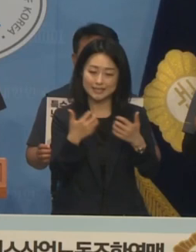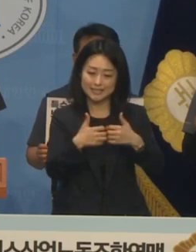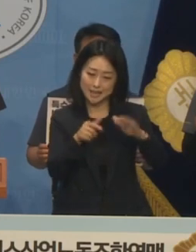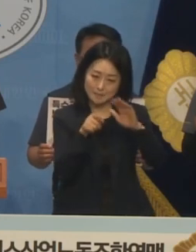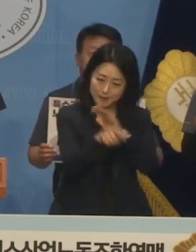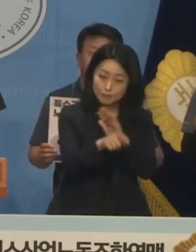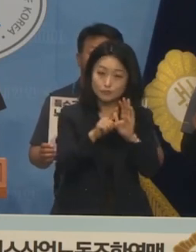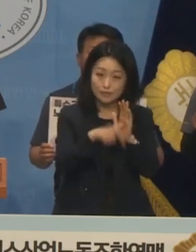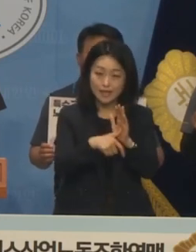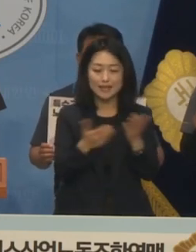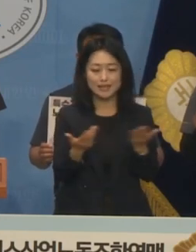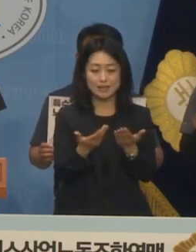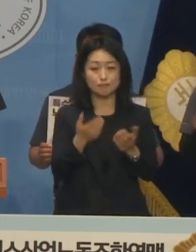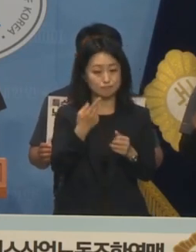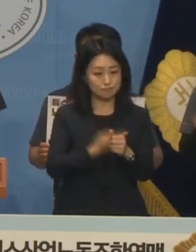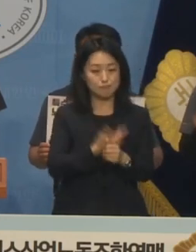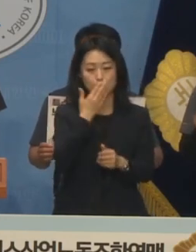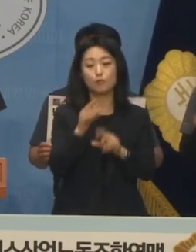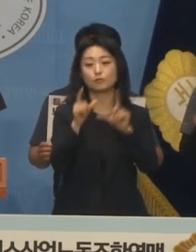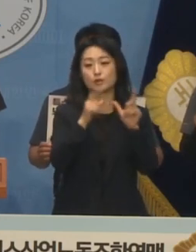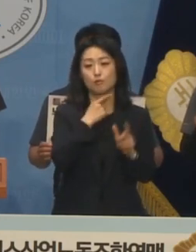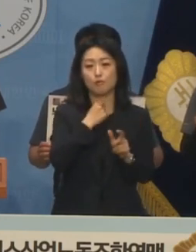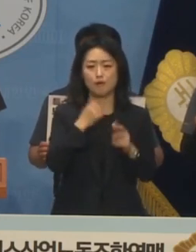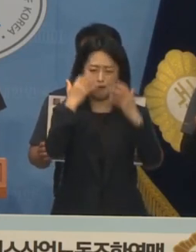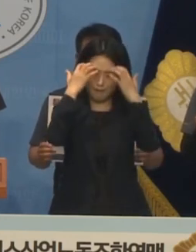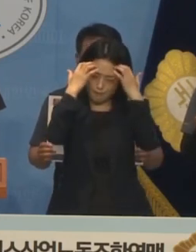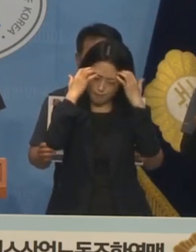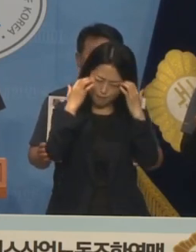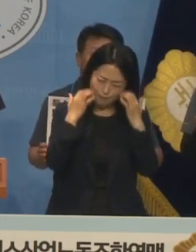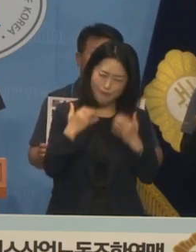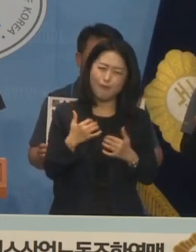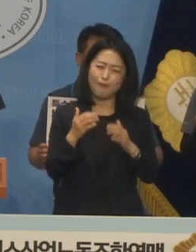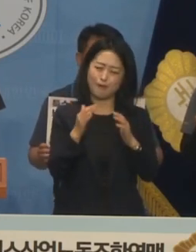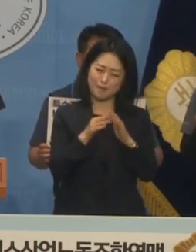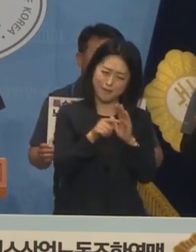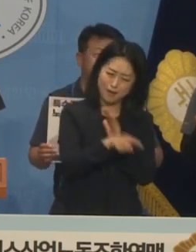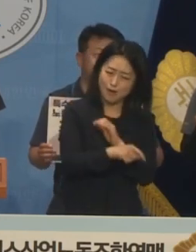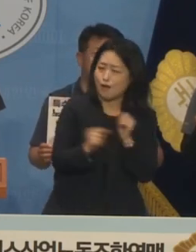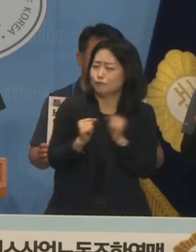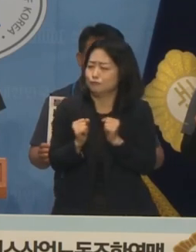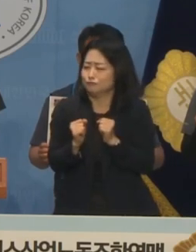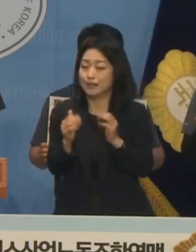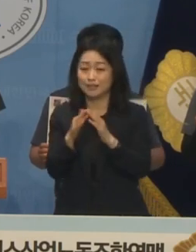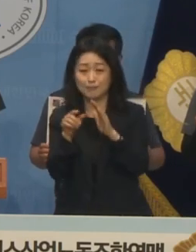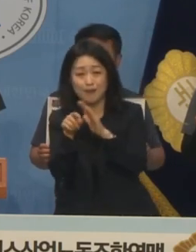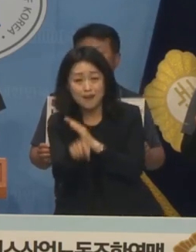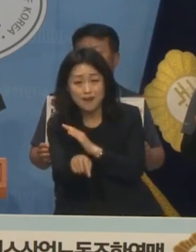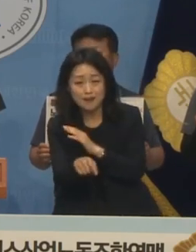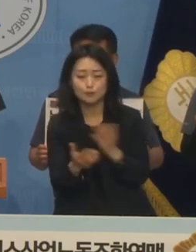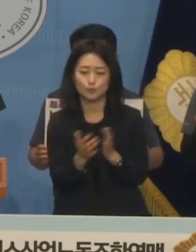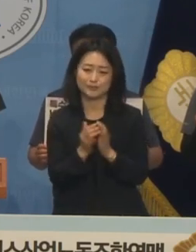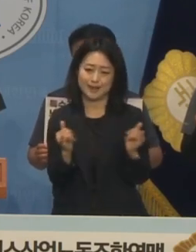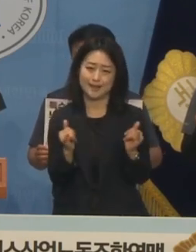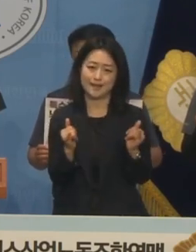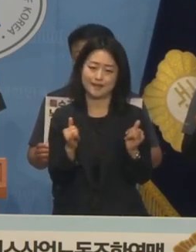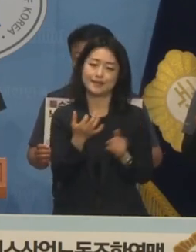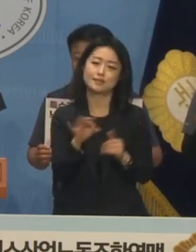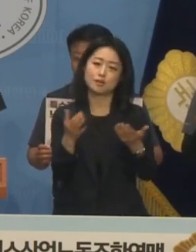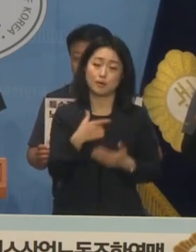주유비, 점심 식대, 통신비 등을 제외하고 나면 실질적인 수입은 130에서 135만 원 정도가